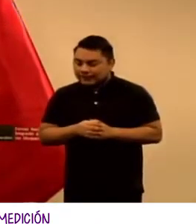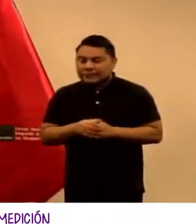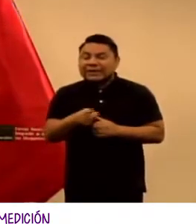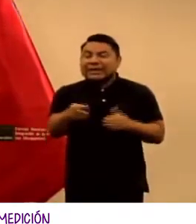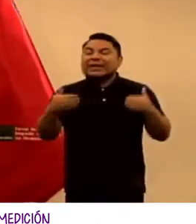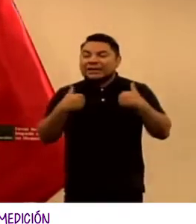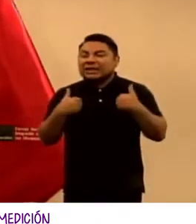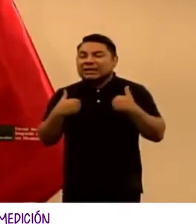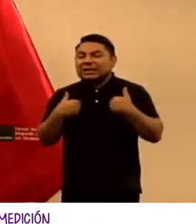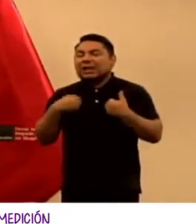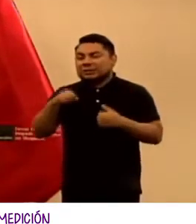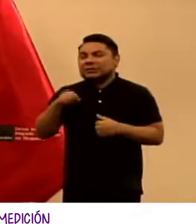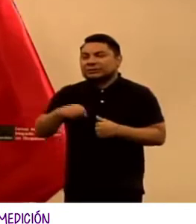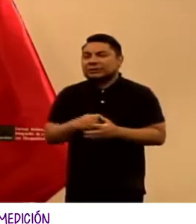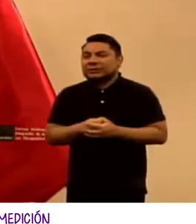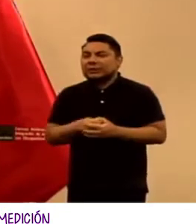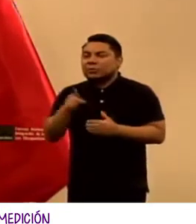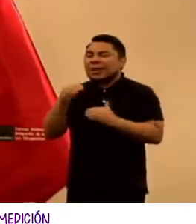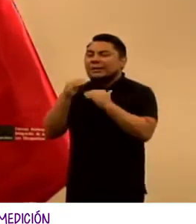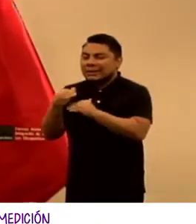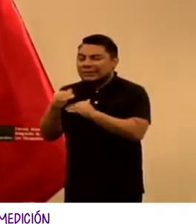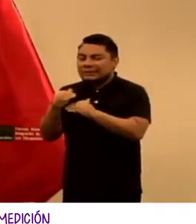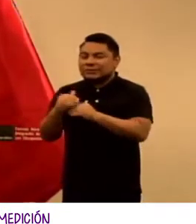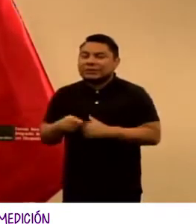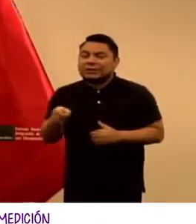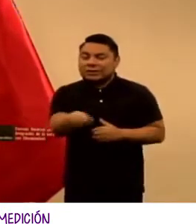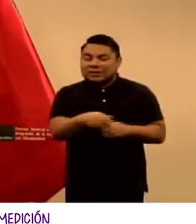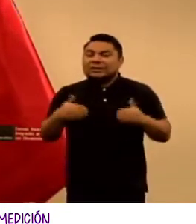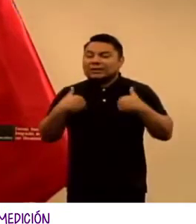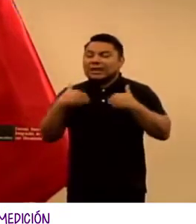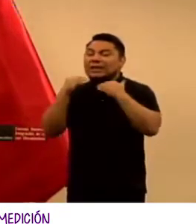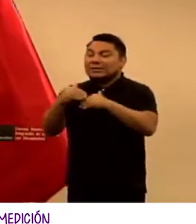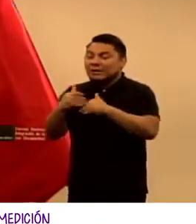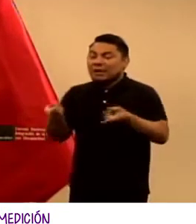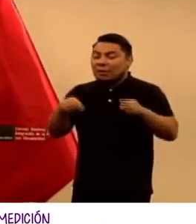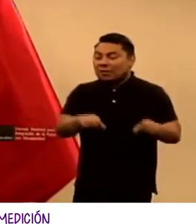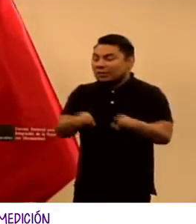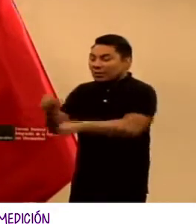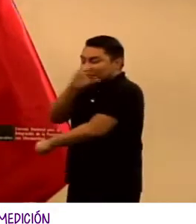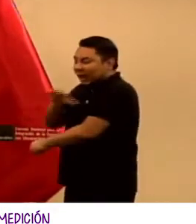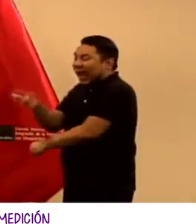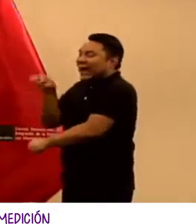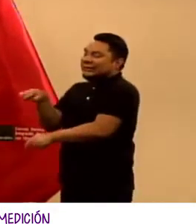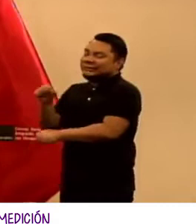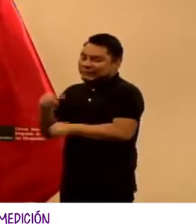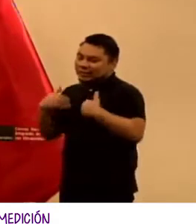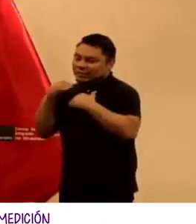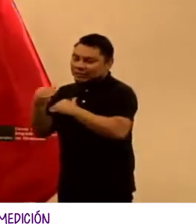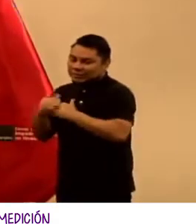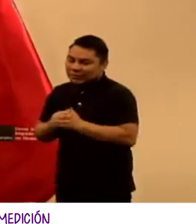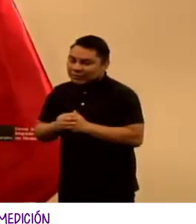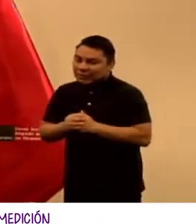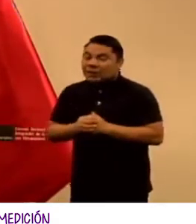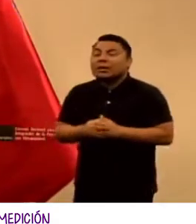tenían efectivamente una limitación que fue detectada por la evaluación clínica que se hizo después.